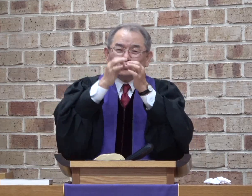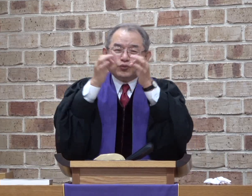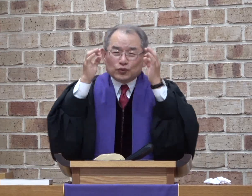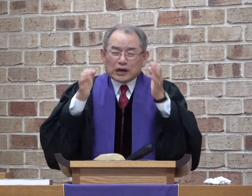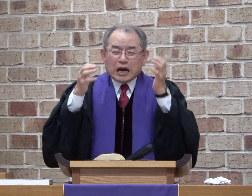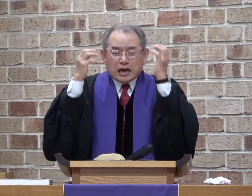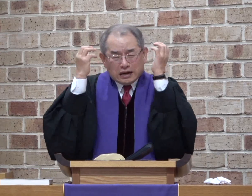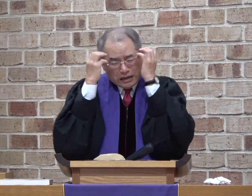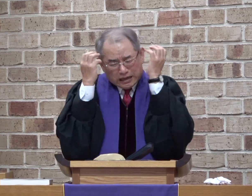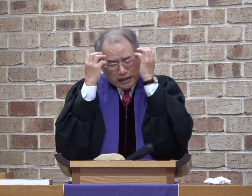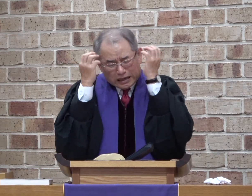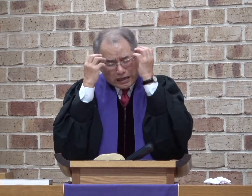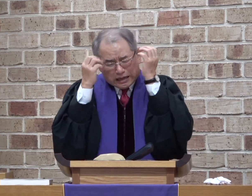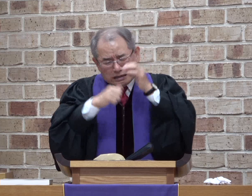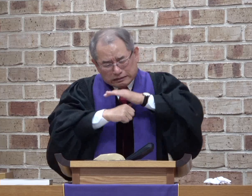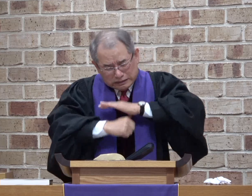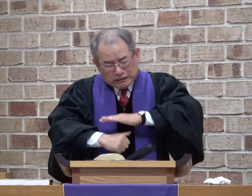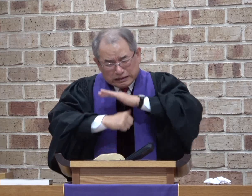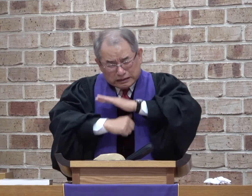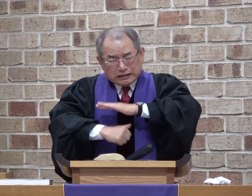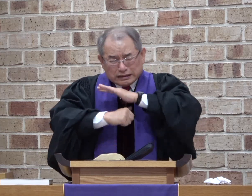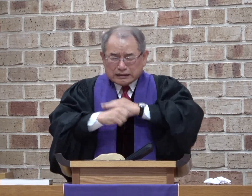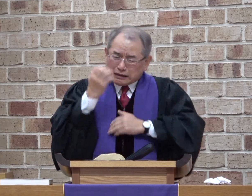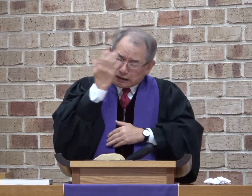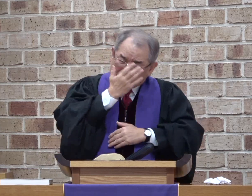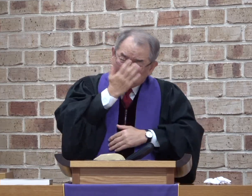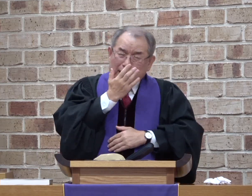13년 동안 정말 많은 고생을 했습니다.